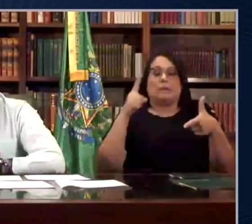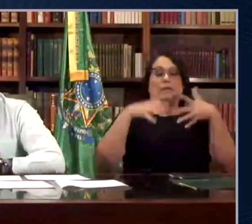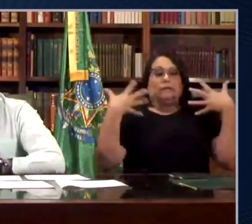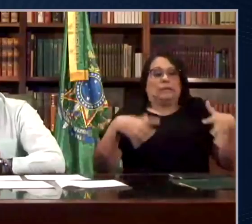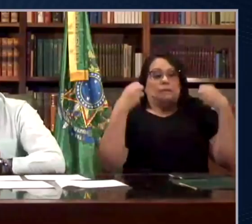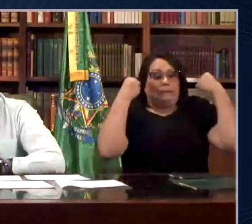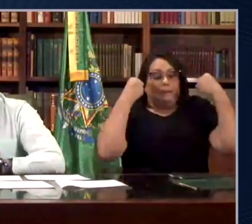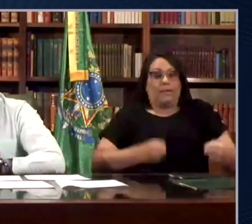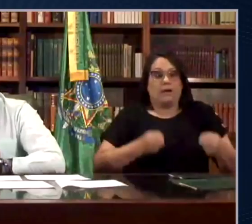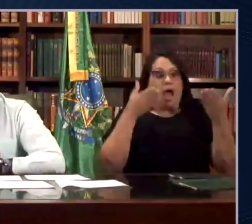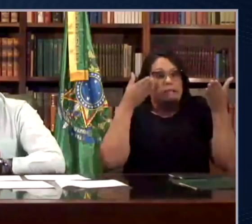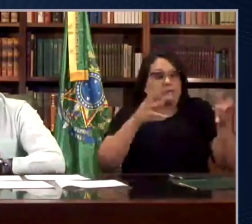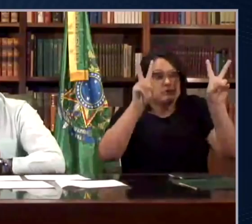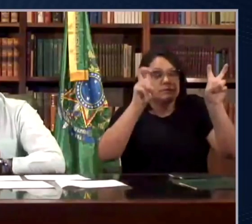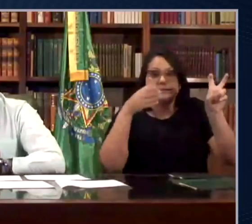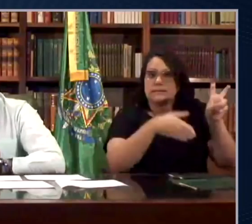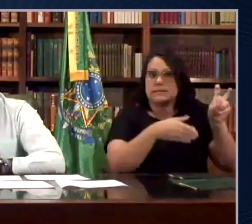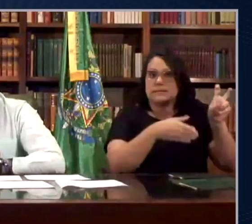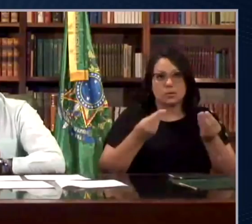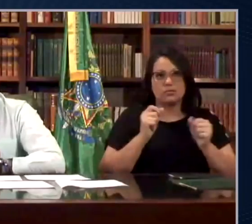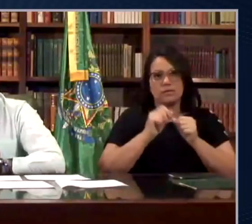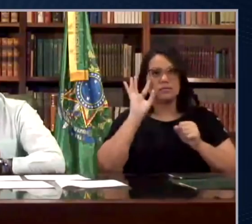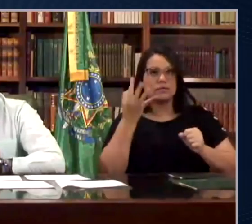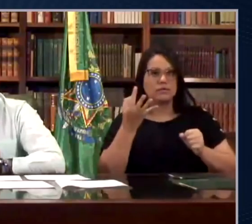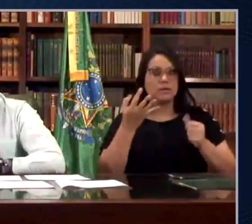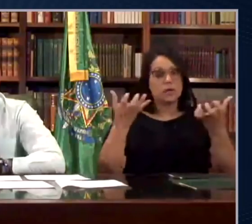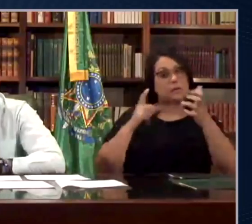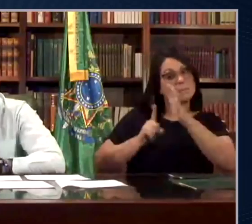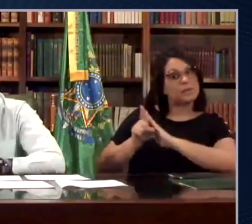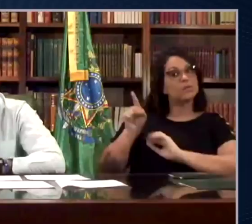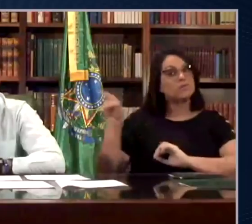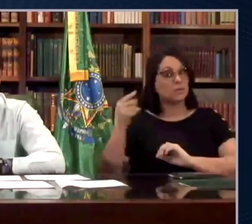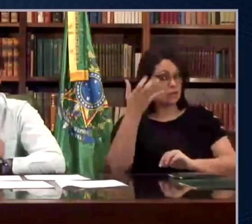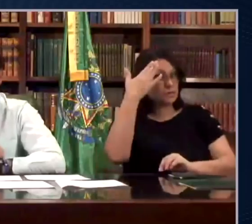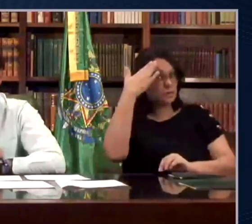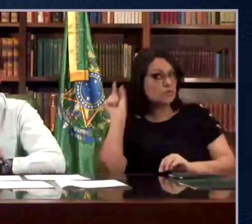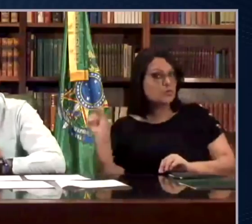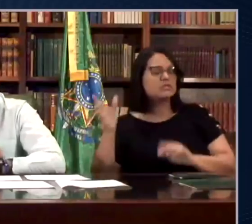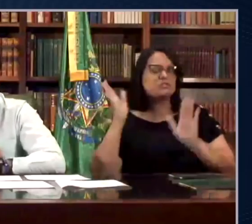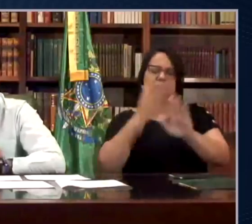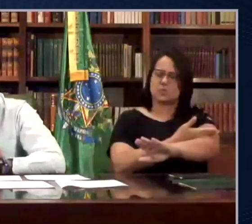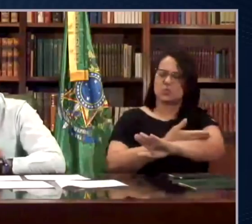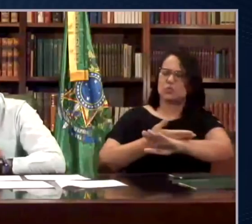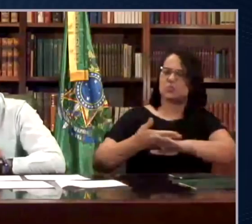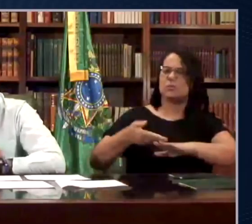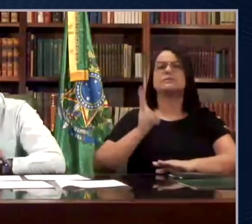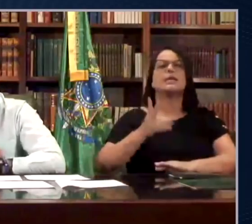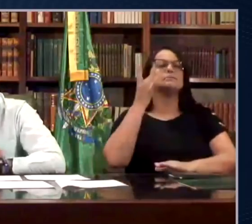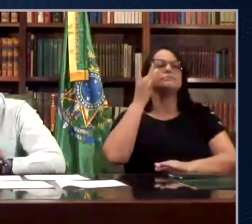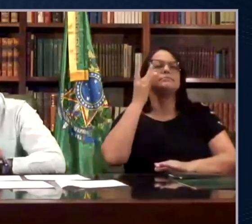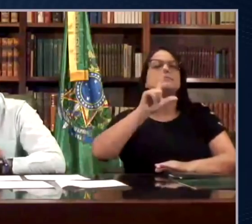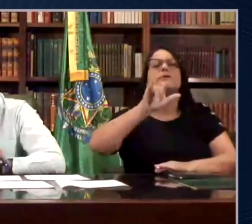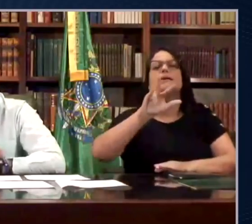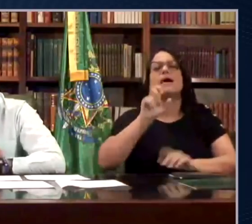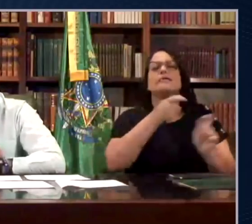lidar com ele. O que eu pergunto é o seguinte: eu queria que o senhor fizesse agora, como o senhor costuma fazer nas lives das quintas-feiras que